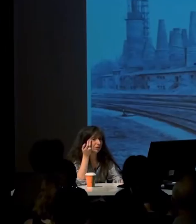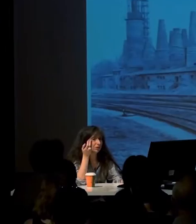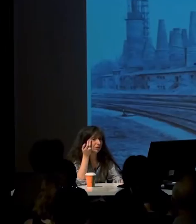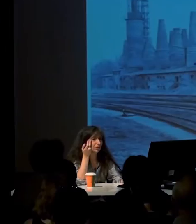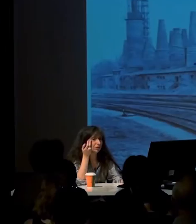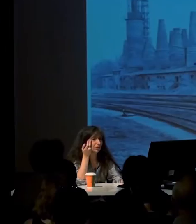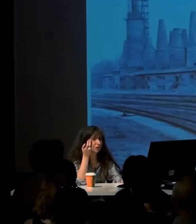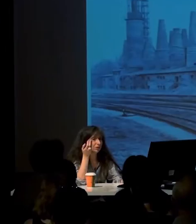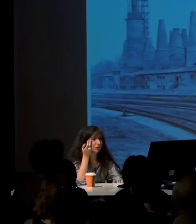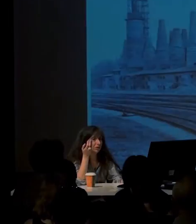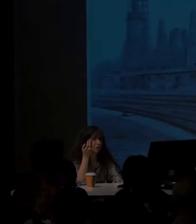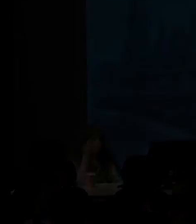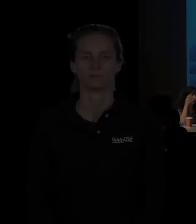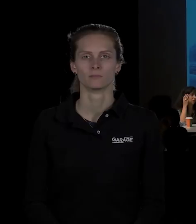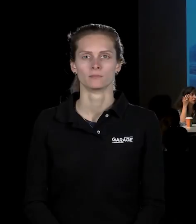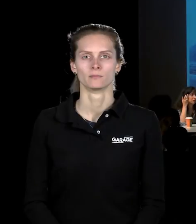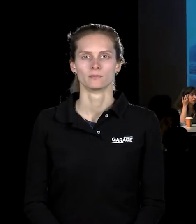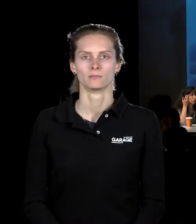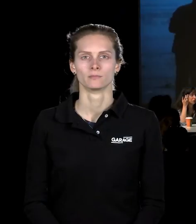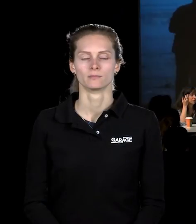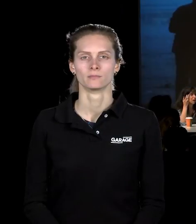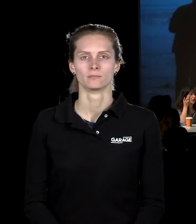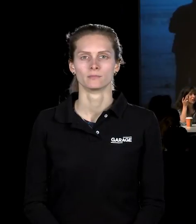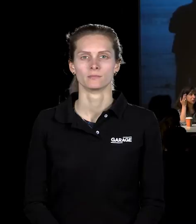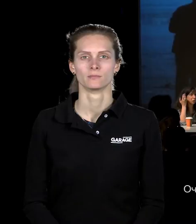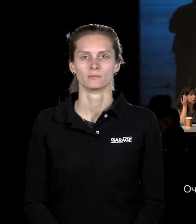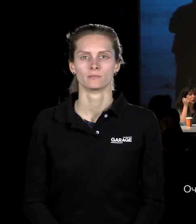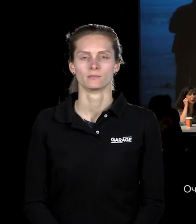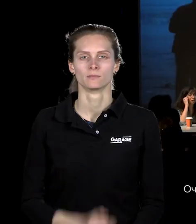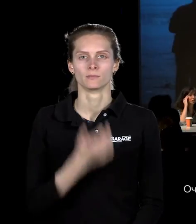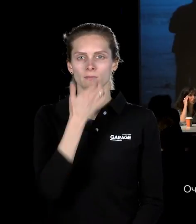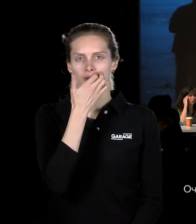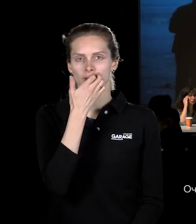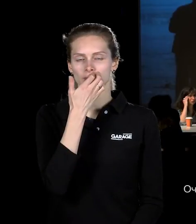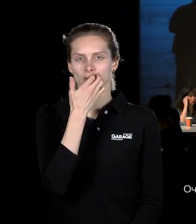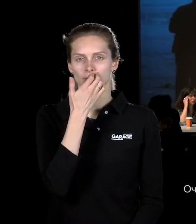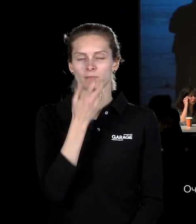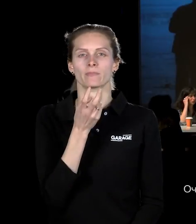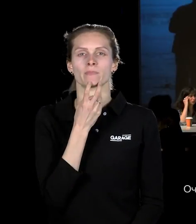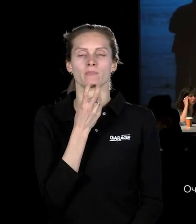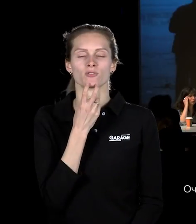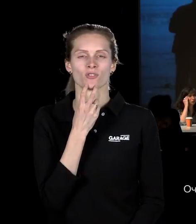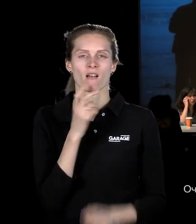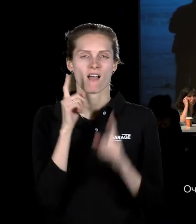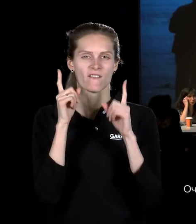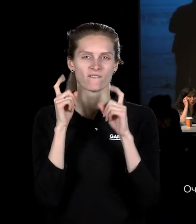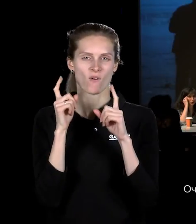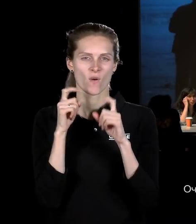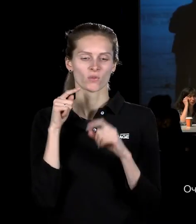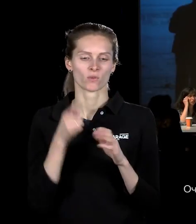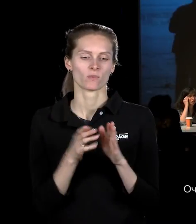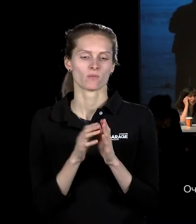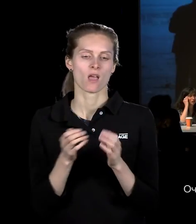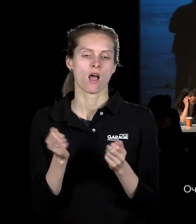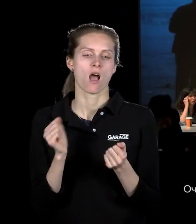выглядит полузаброшенным. Такие глинобитные дома. Очень смешная архивная фотография, в которой совершенно понятно, что эти